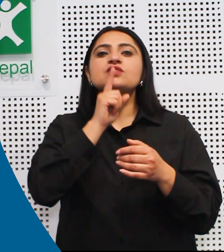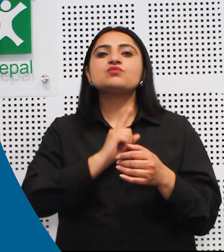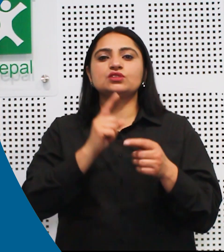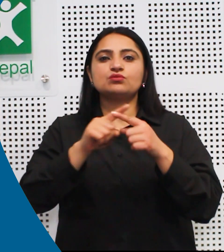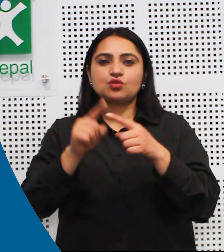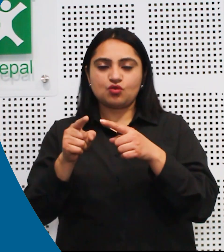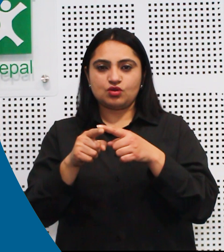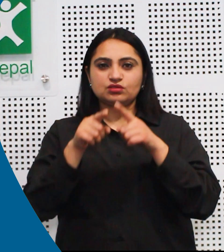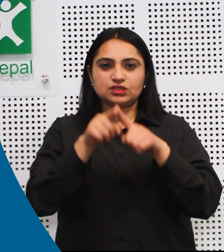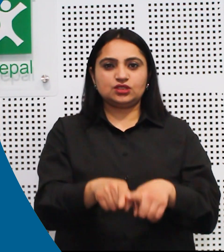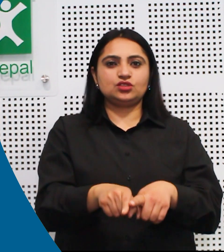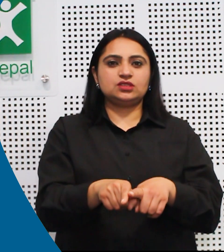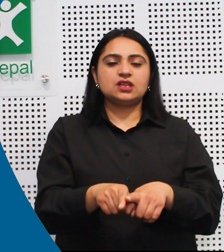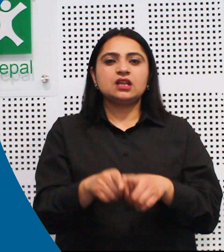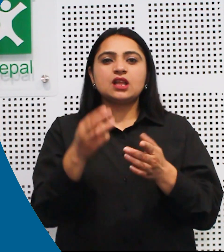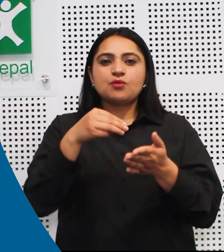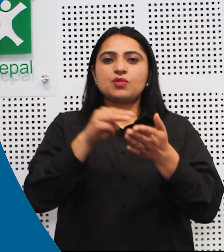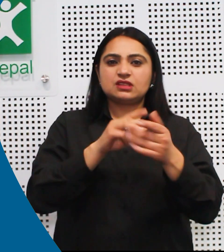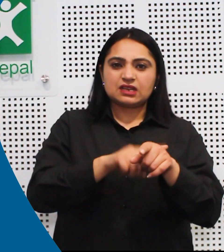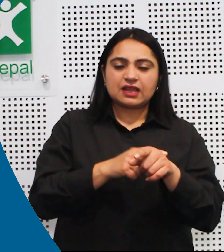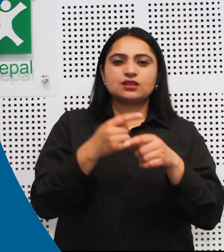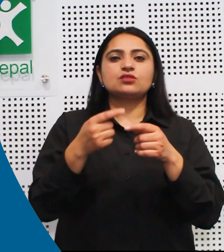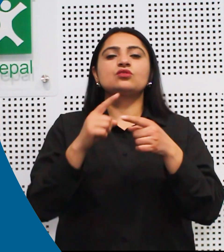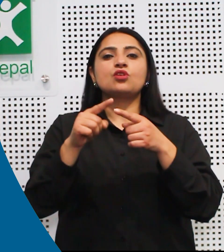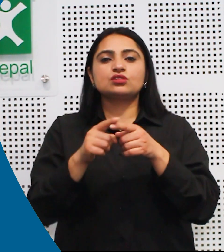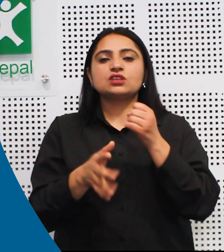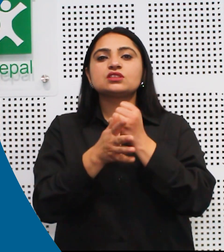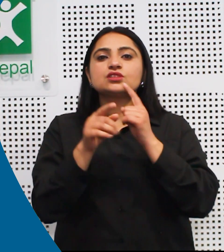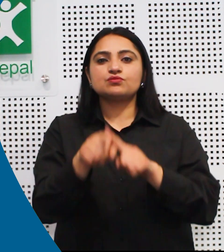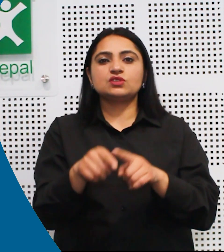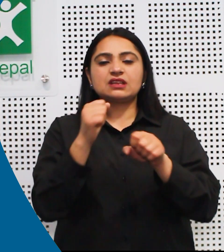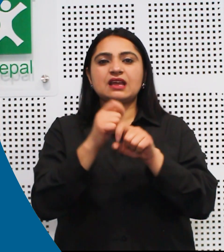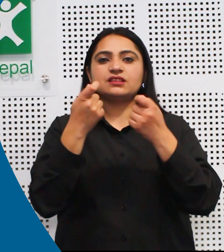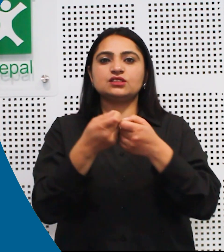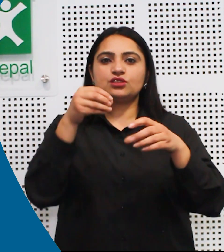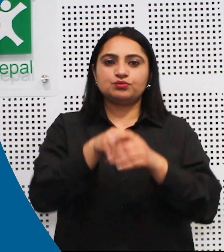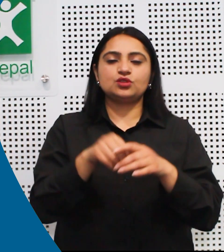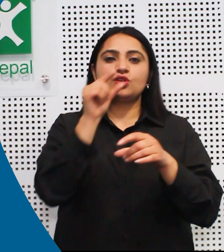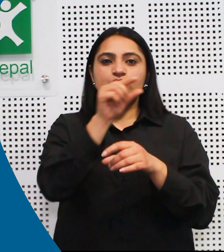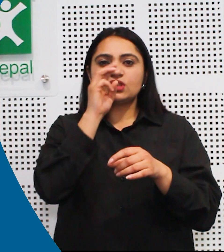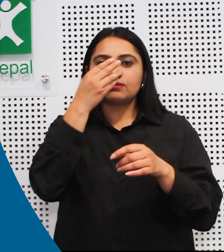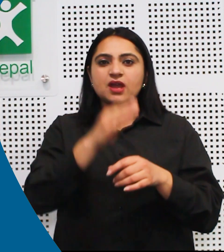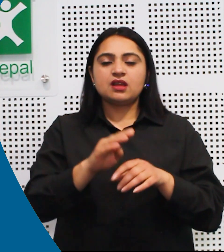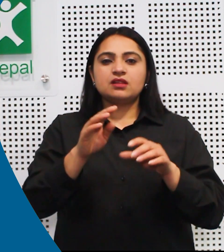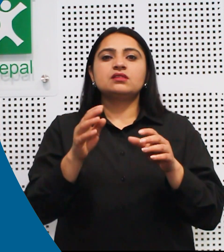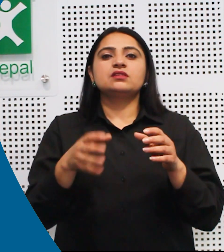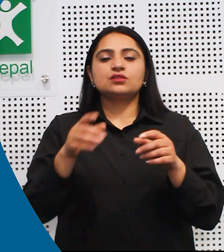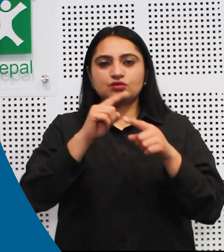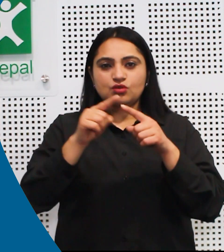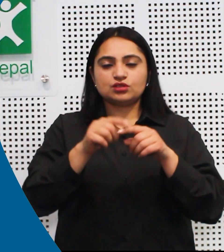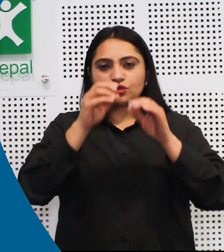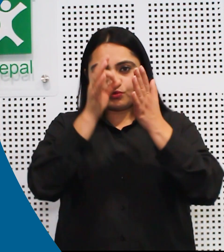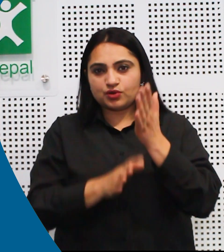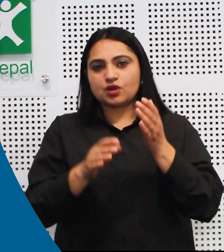खर्चको प्रक्षेपण सहितको मध्यकालीन खर्च संरचना सहित कार्यक्षेत्रभित्रका विषयहरूमा हुने सार्वजनिक खर्चको विवरण